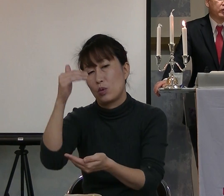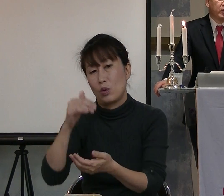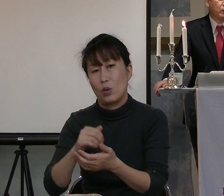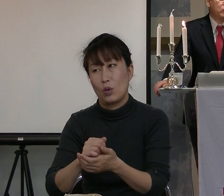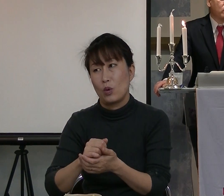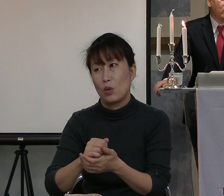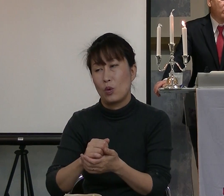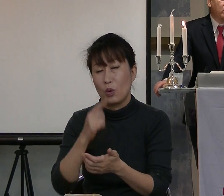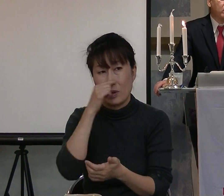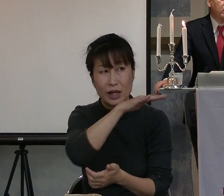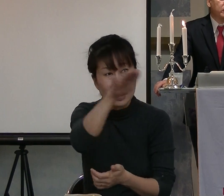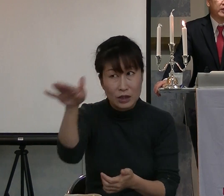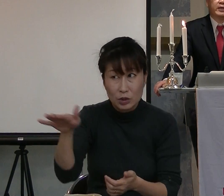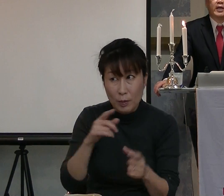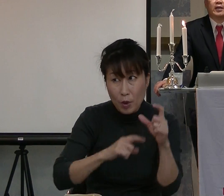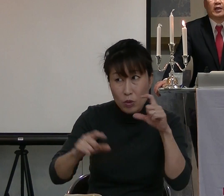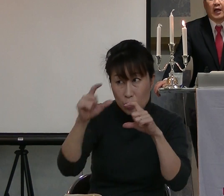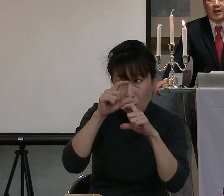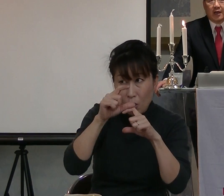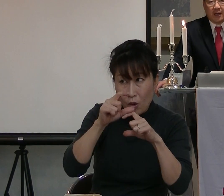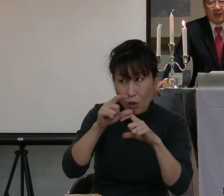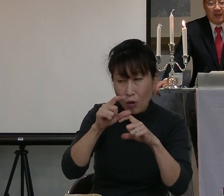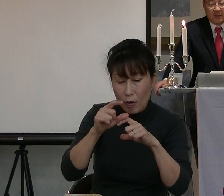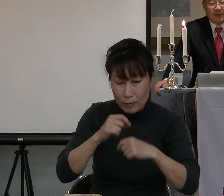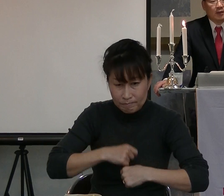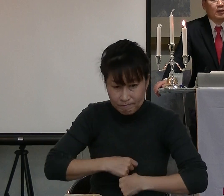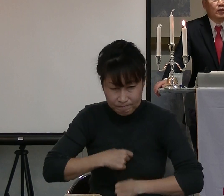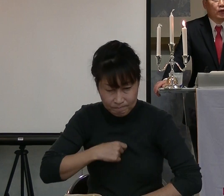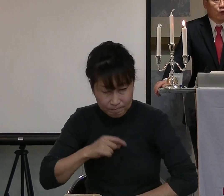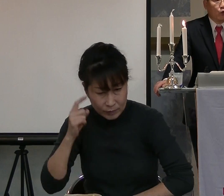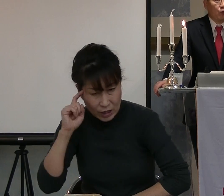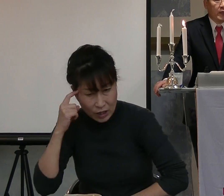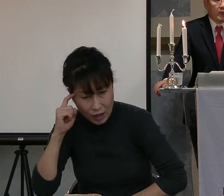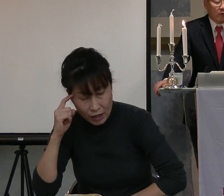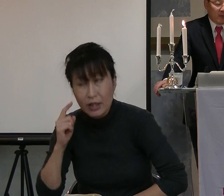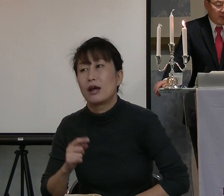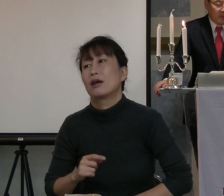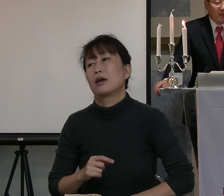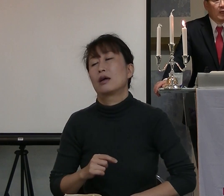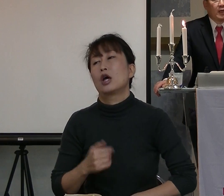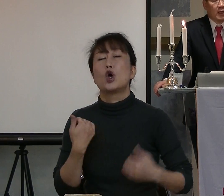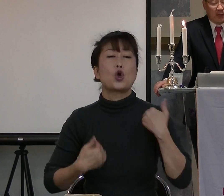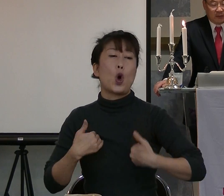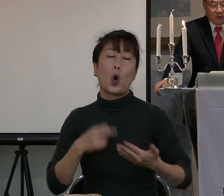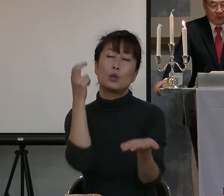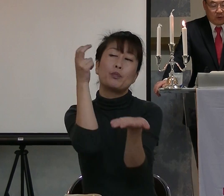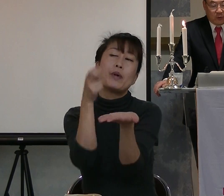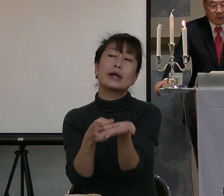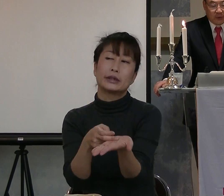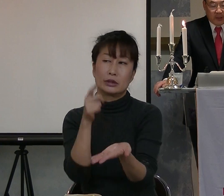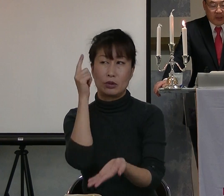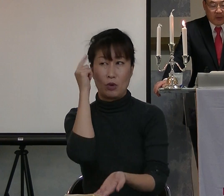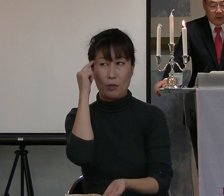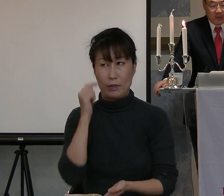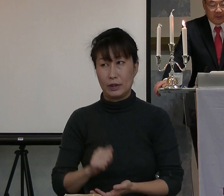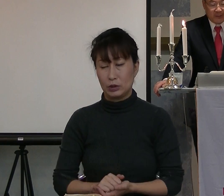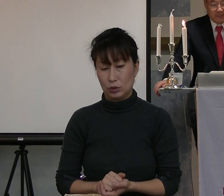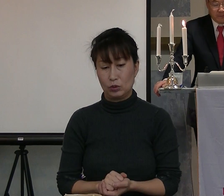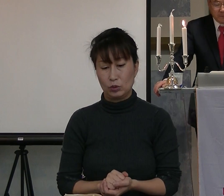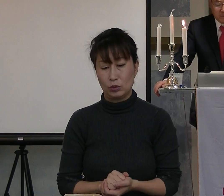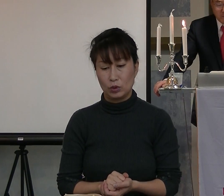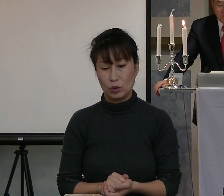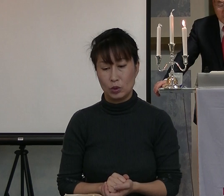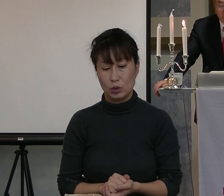私たちはもっと真剣に考え喜ぶべきではないかなと思っております